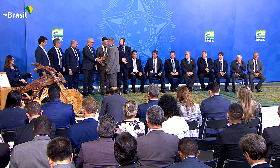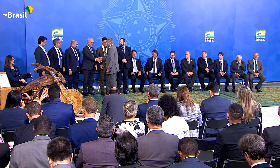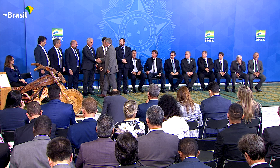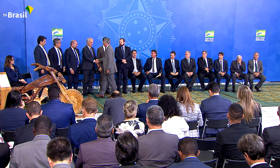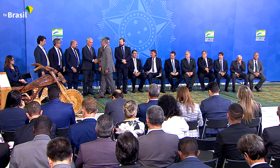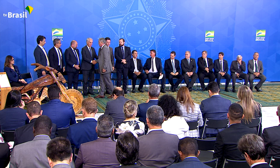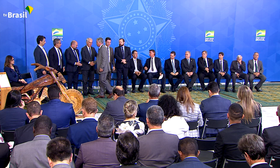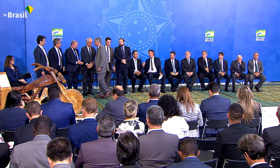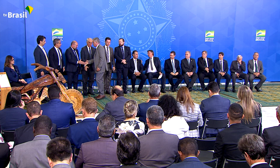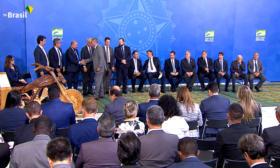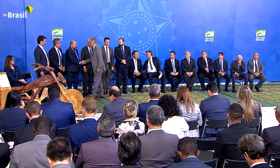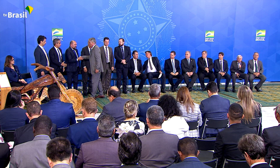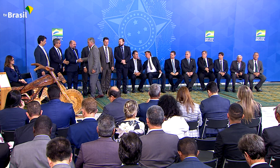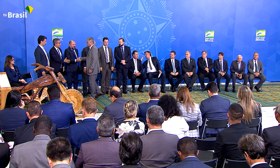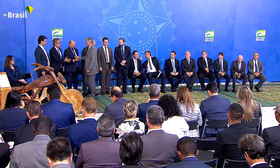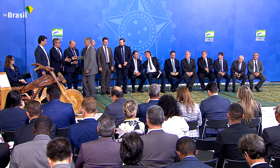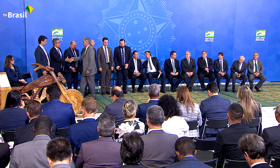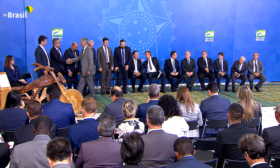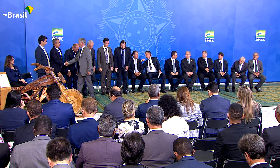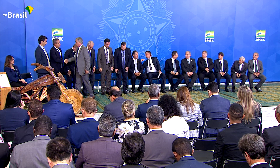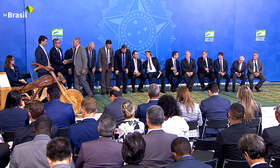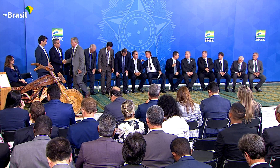E aí